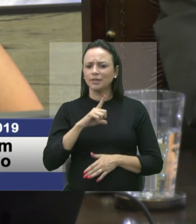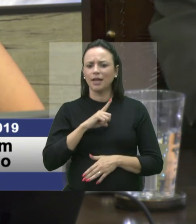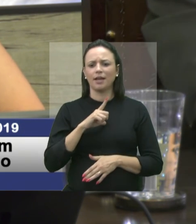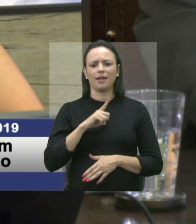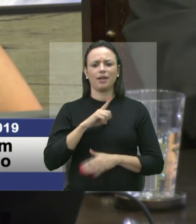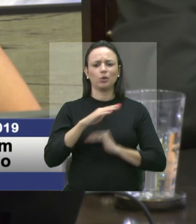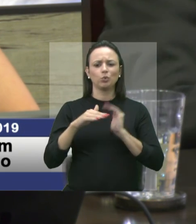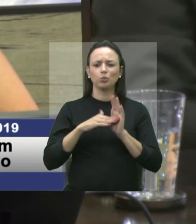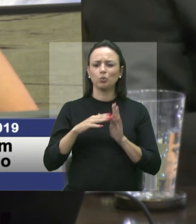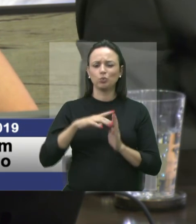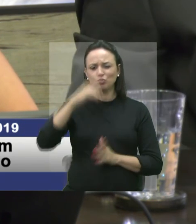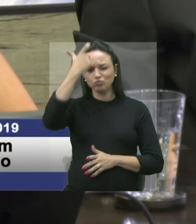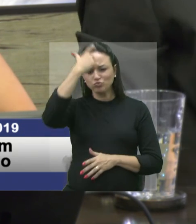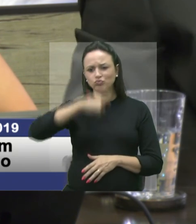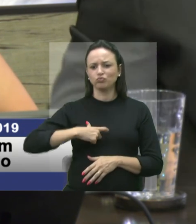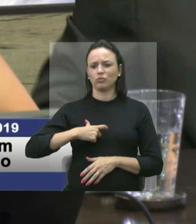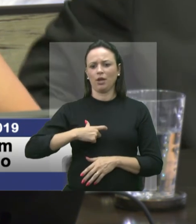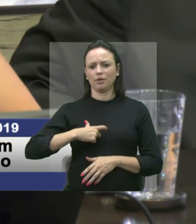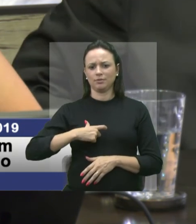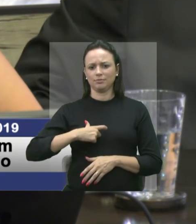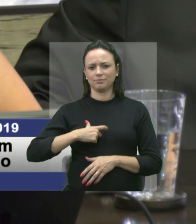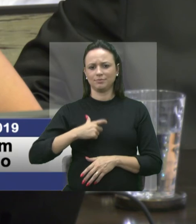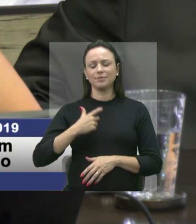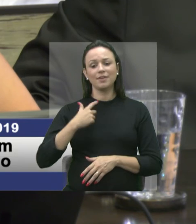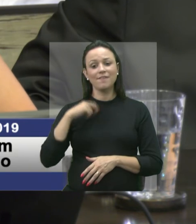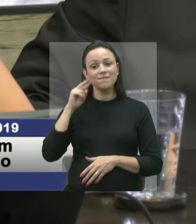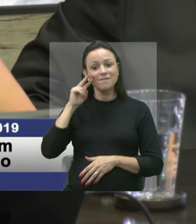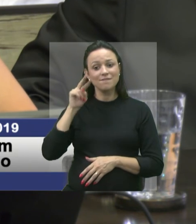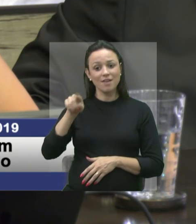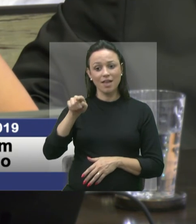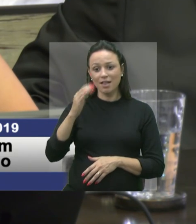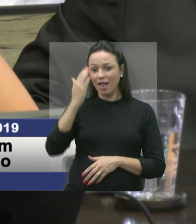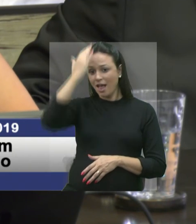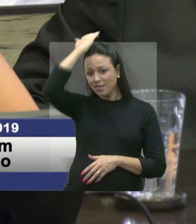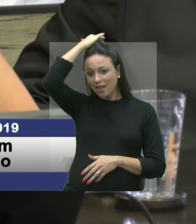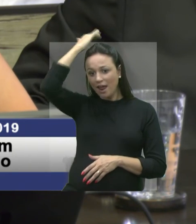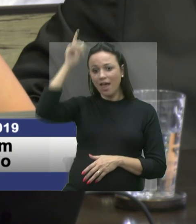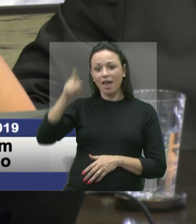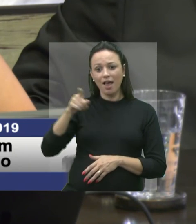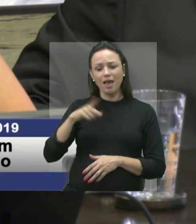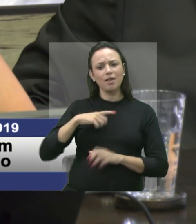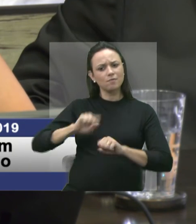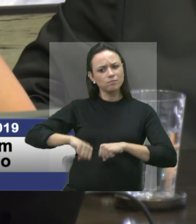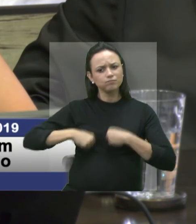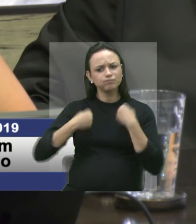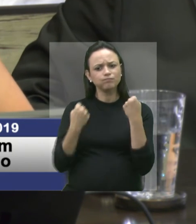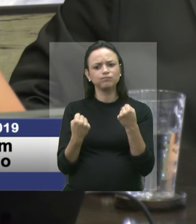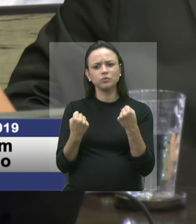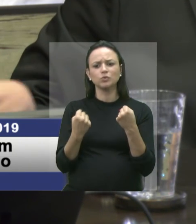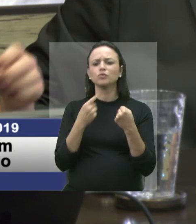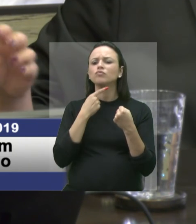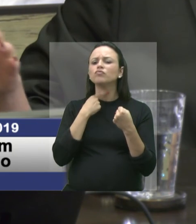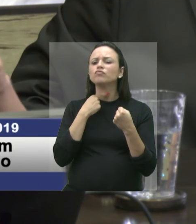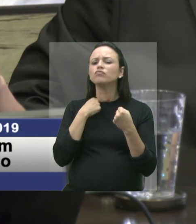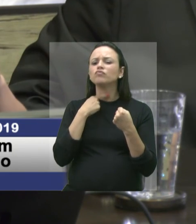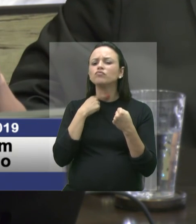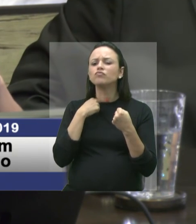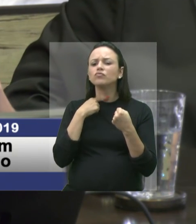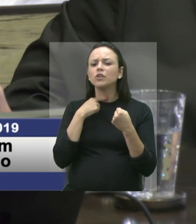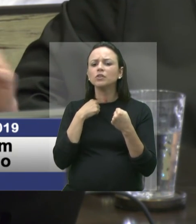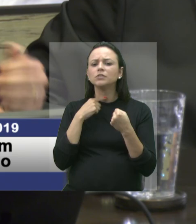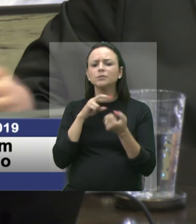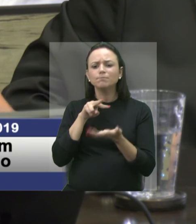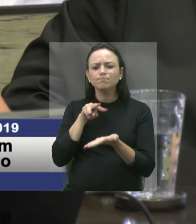somos, e ver nele a força de vontade, né,